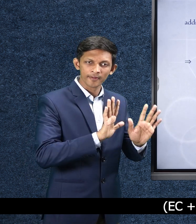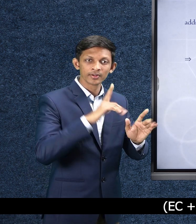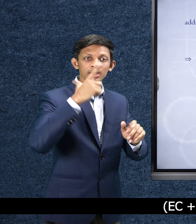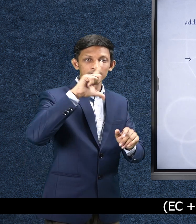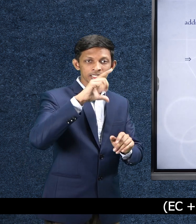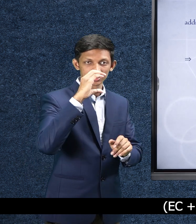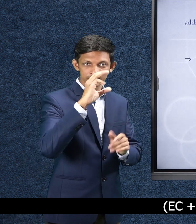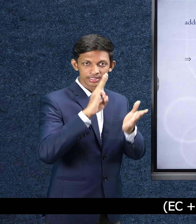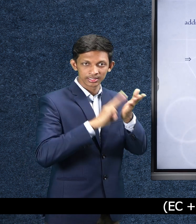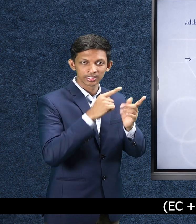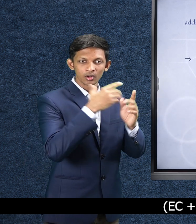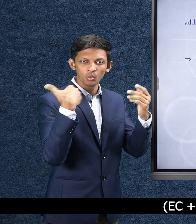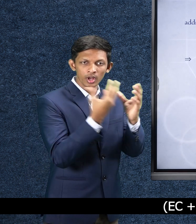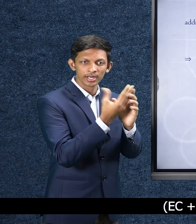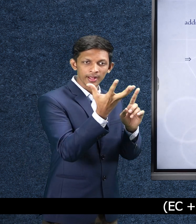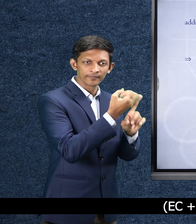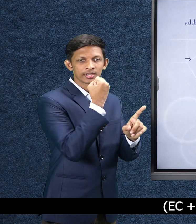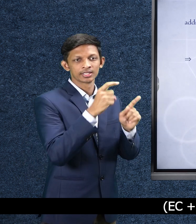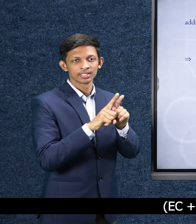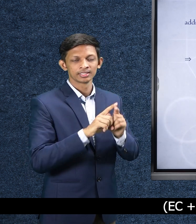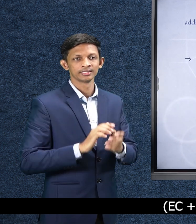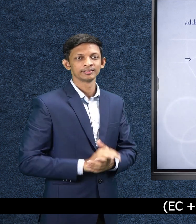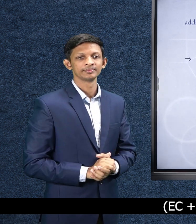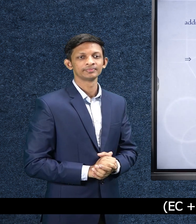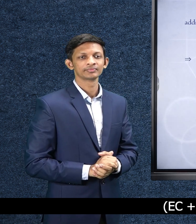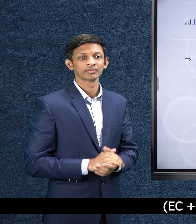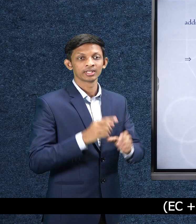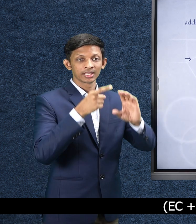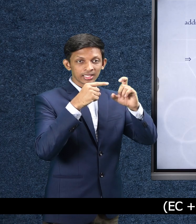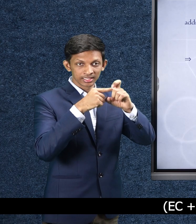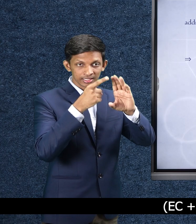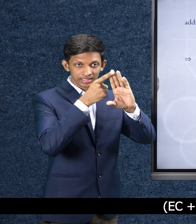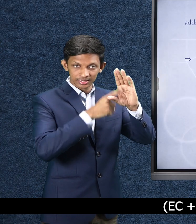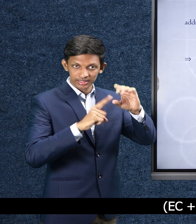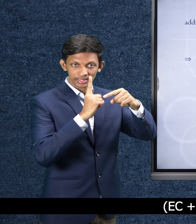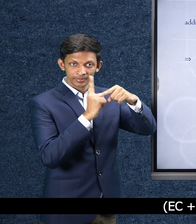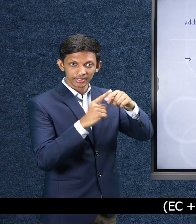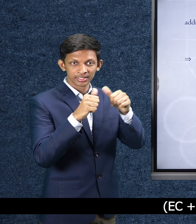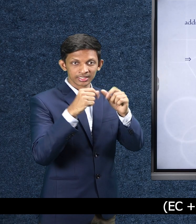to EC plus AE by EC equals to FC plus AF by FC.